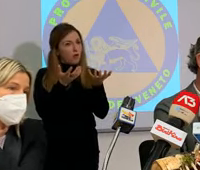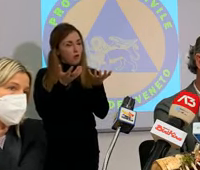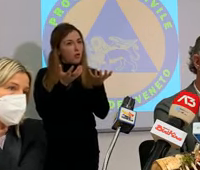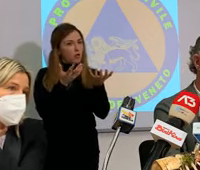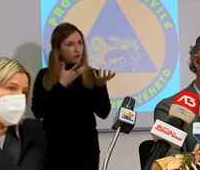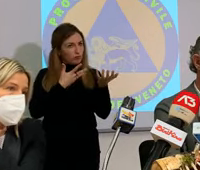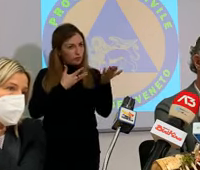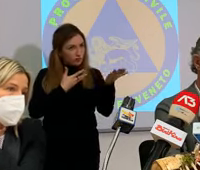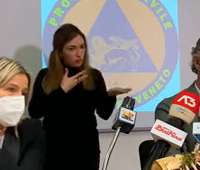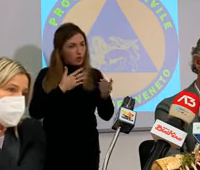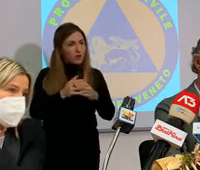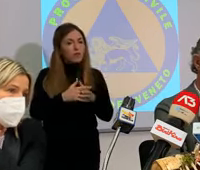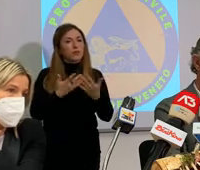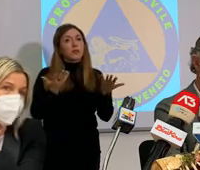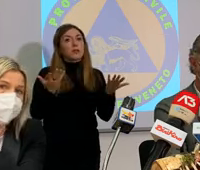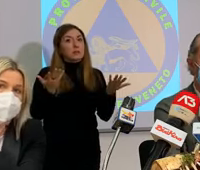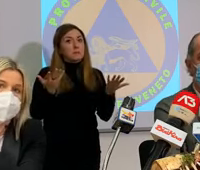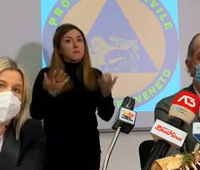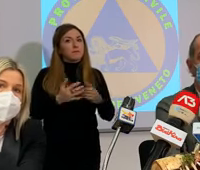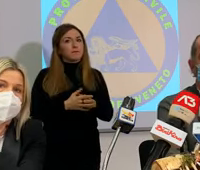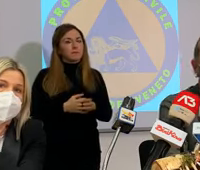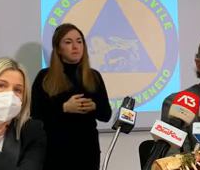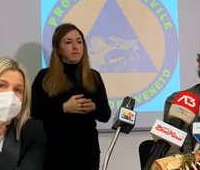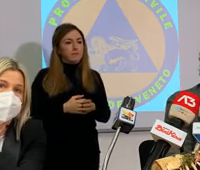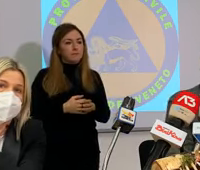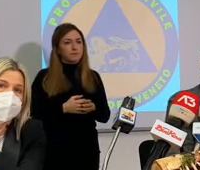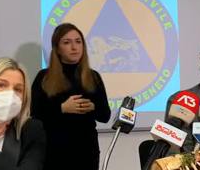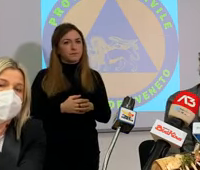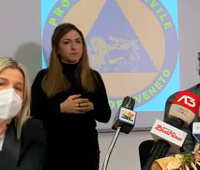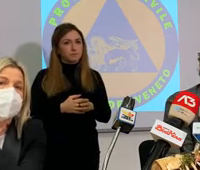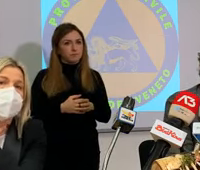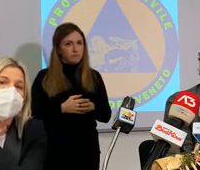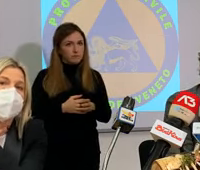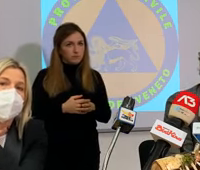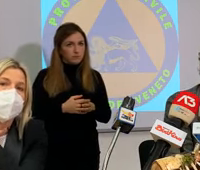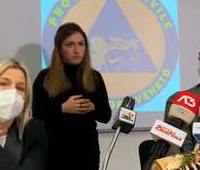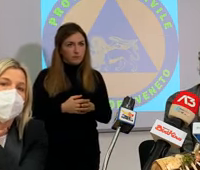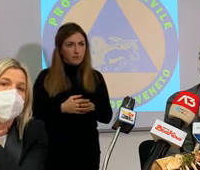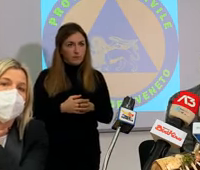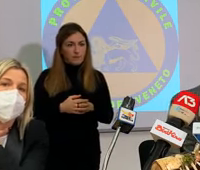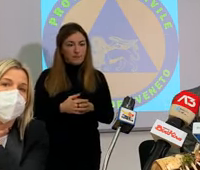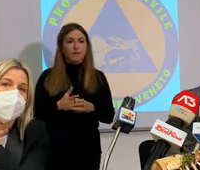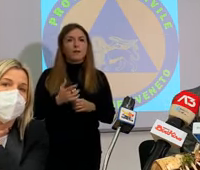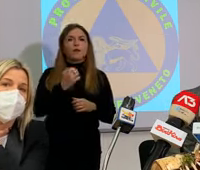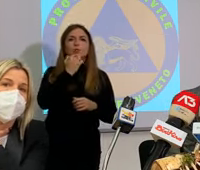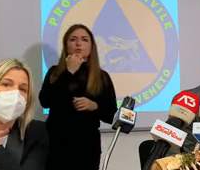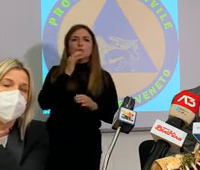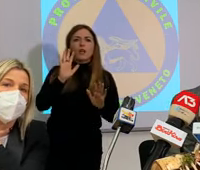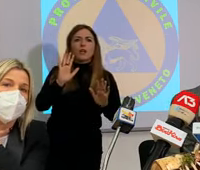già più incontri più riunioni quindi noi siamo pronti se arrivassero prego